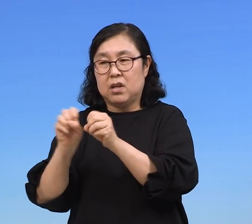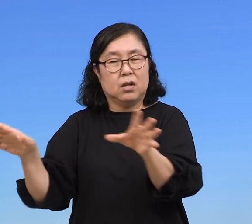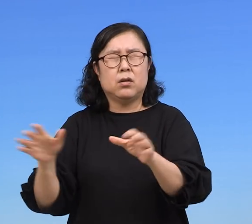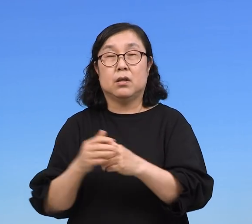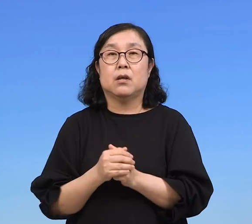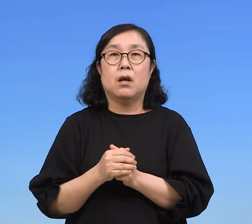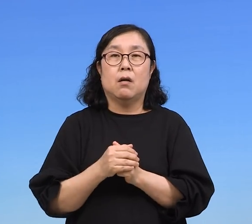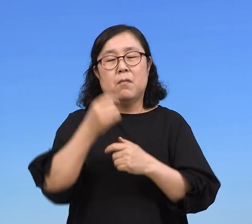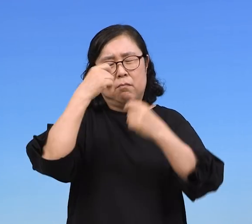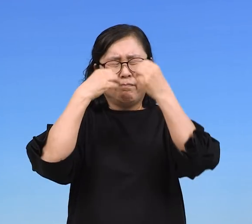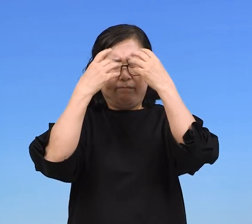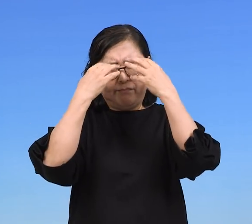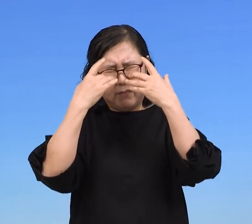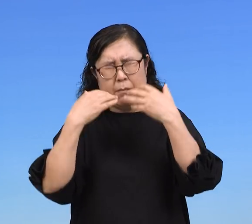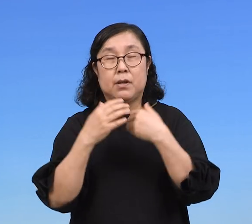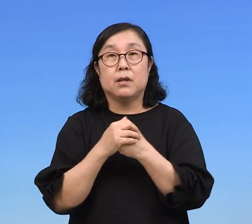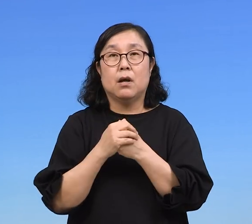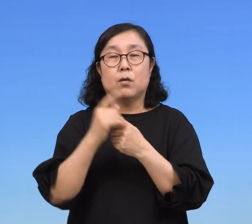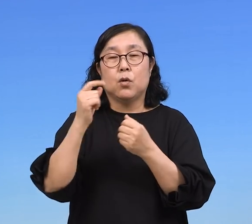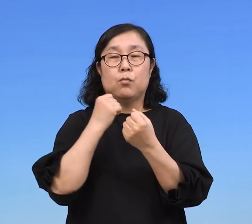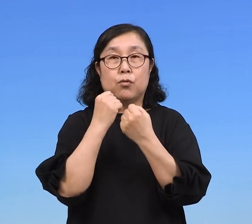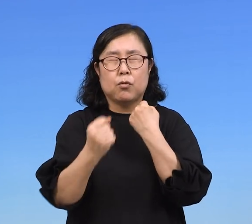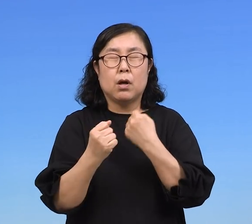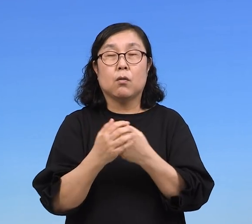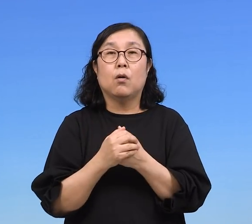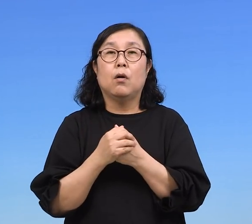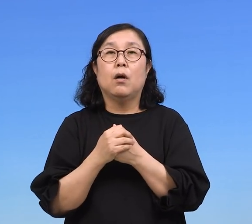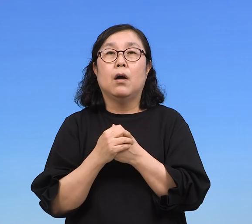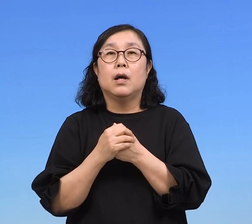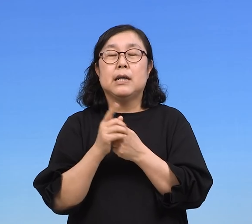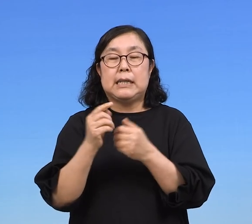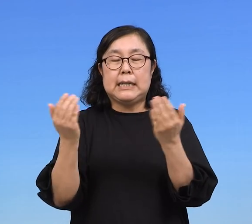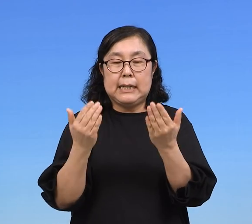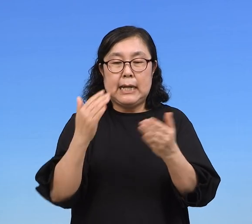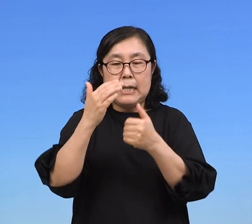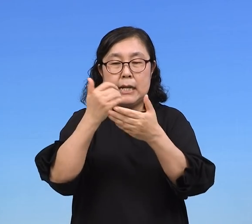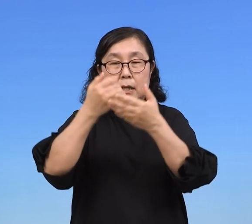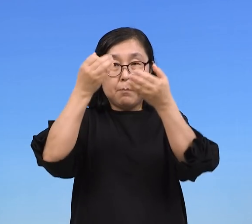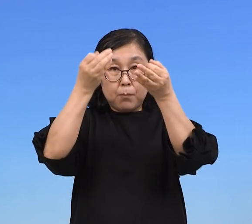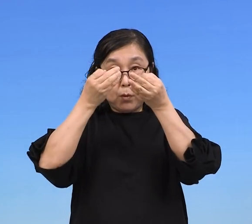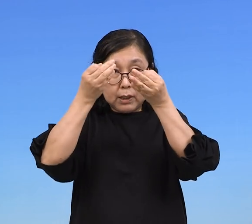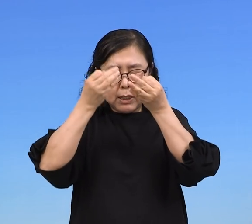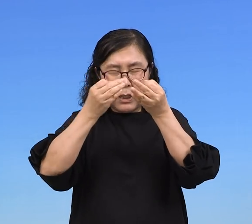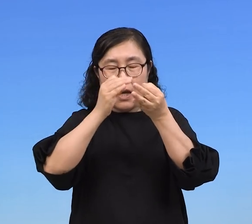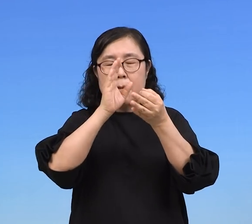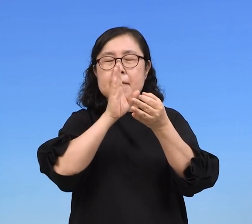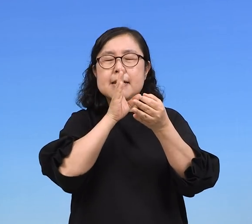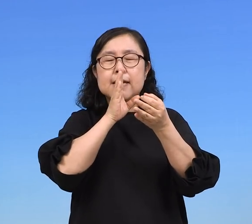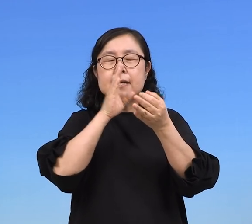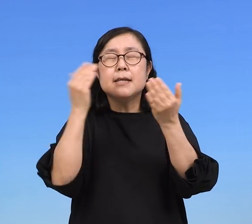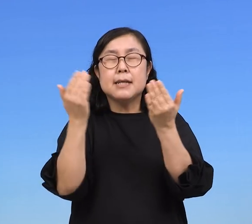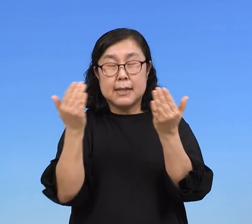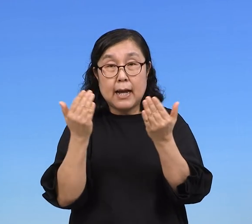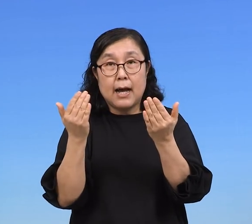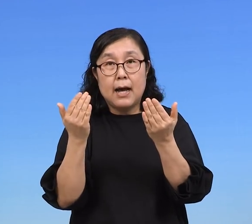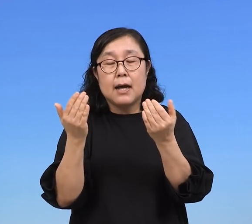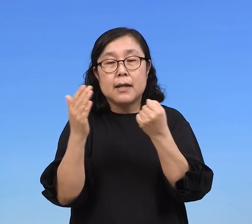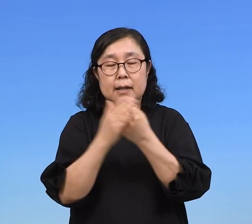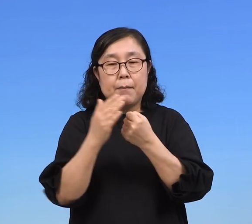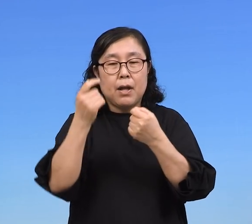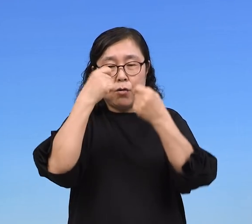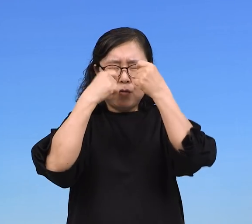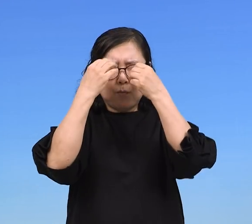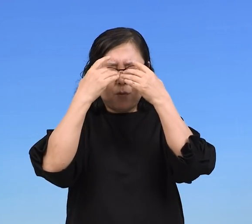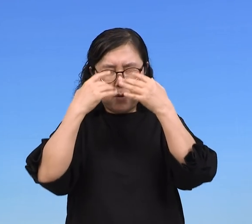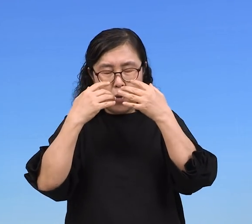통곡을 하시면서 눈물을 흘리시면서, 그럼에도 불구하고 이 일이 하나님 보시기에 이게 옳은 일이다, 그렇게